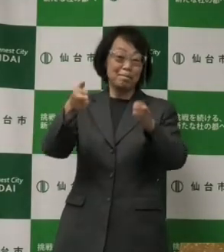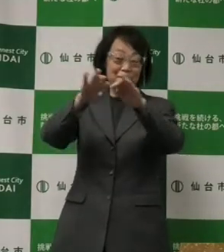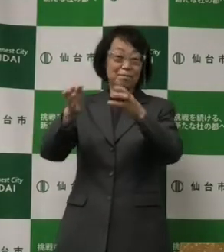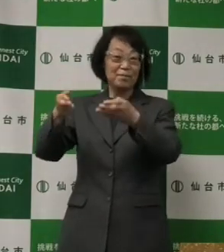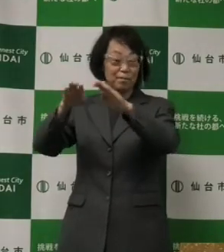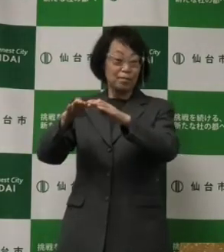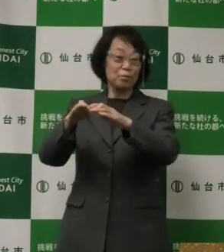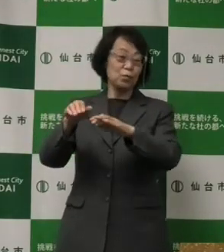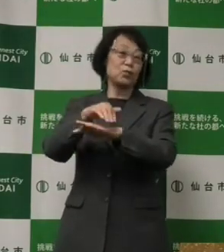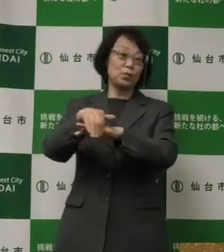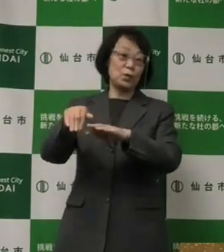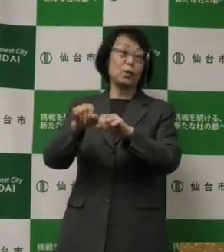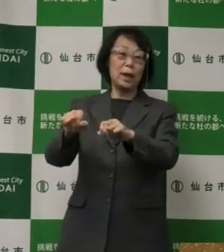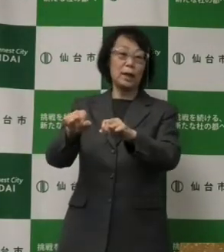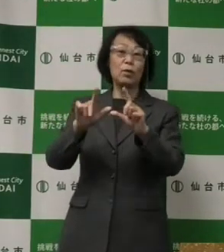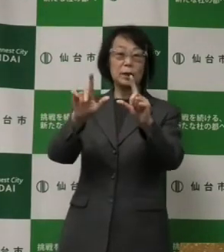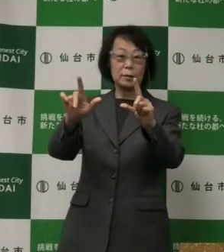ましたのでお知らせをいたします。